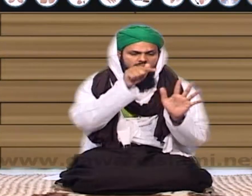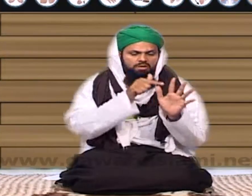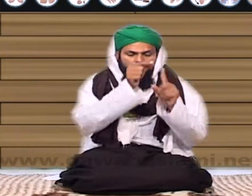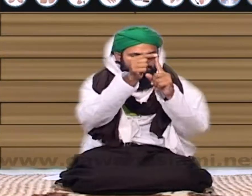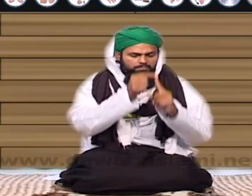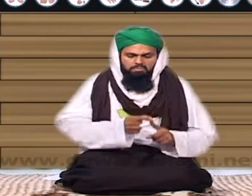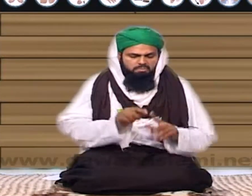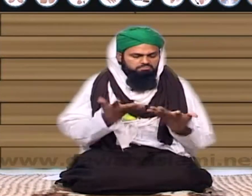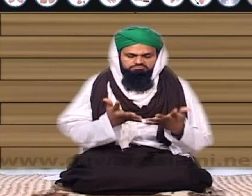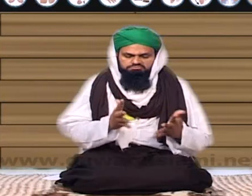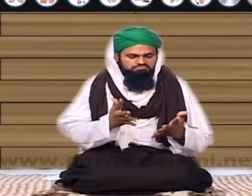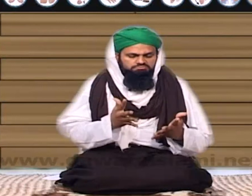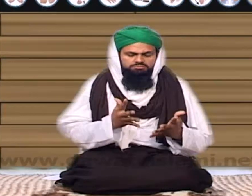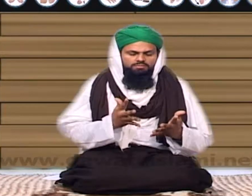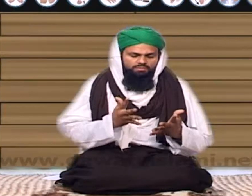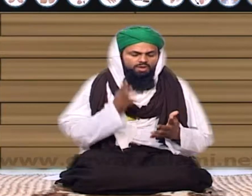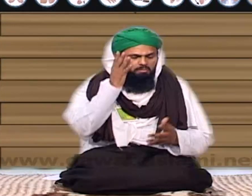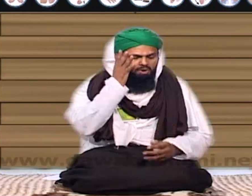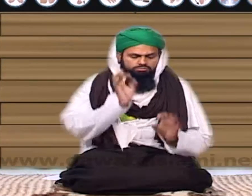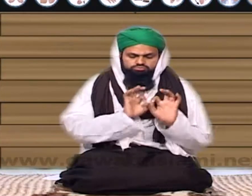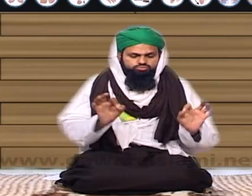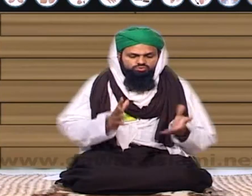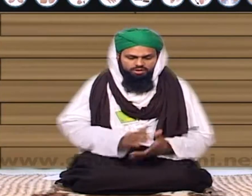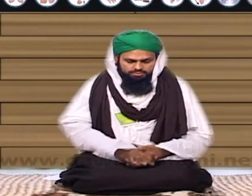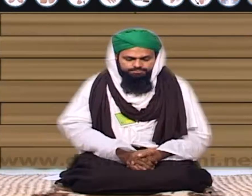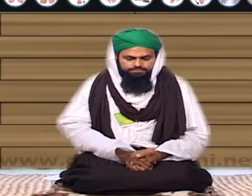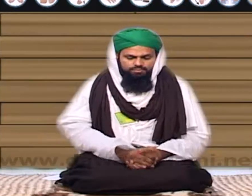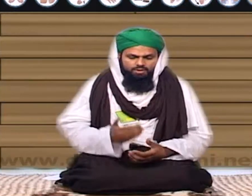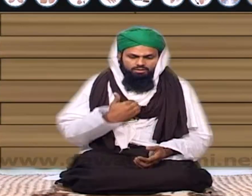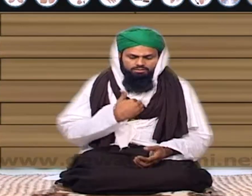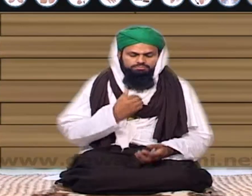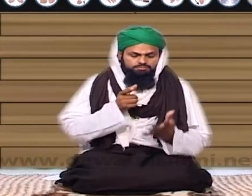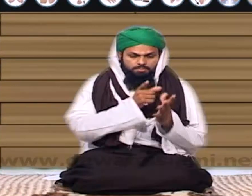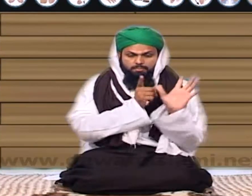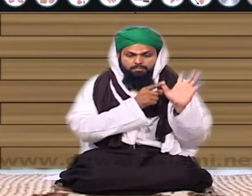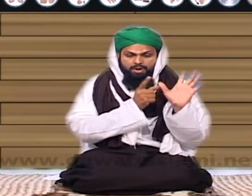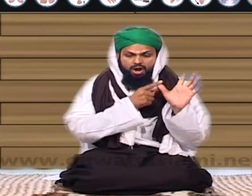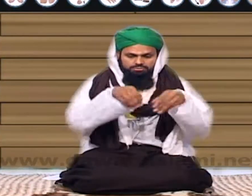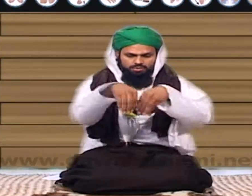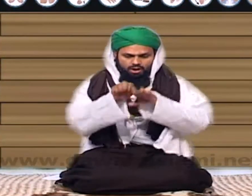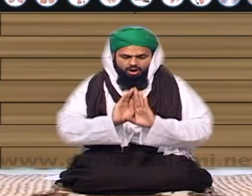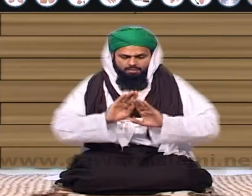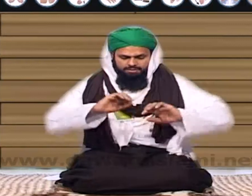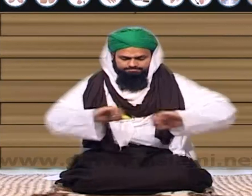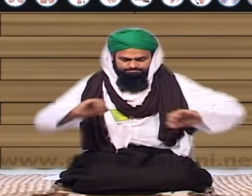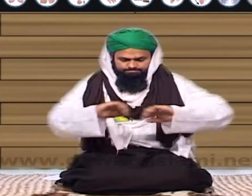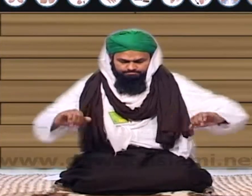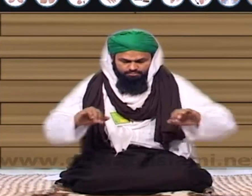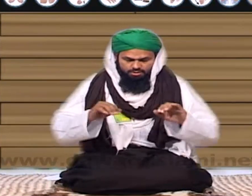تھا۔ پھر 5ویں قبر میں نے جب کھودی تو اس میں عجیب روح پرور منظر دیکھا میں نے کہ قبر تا حد